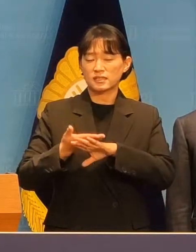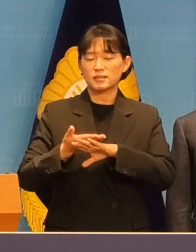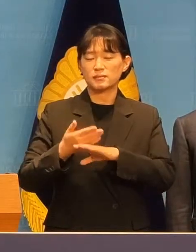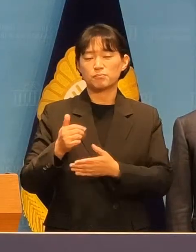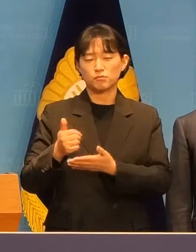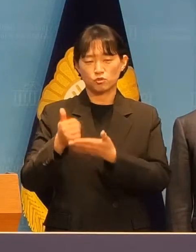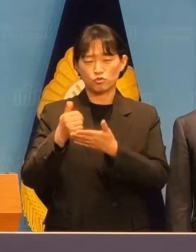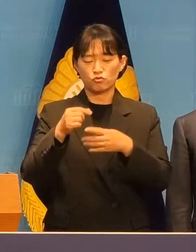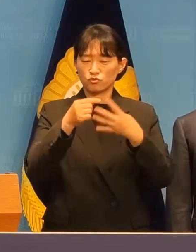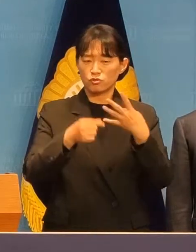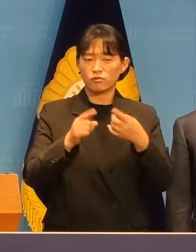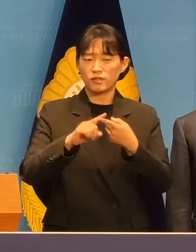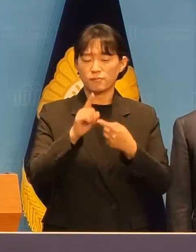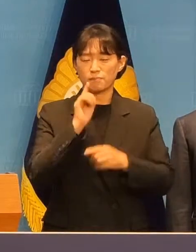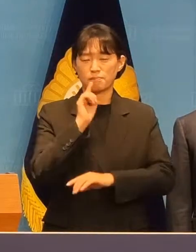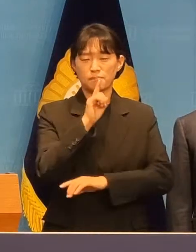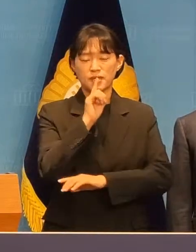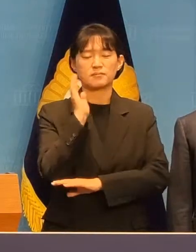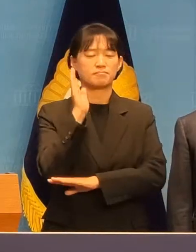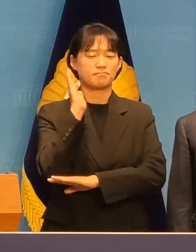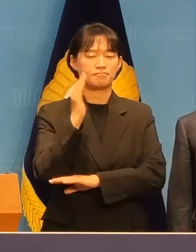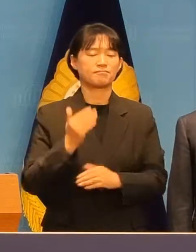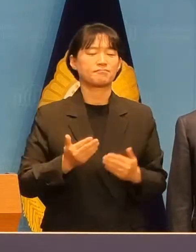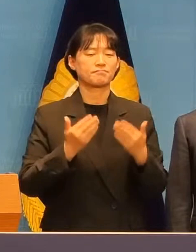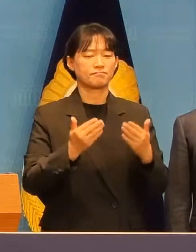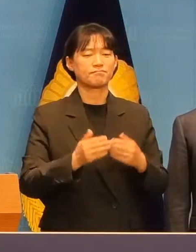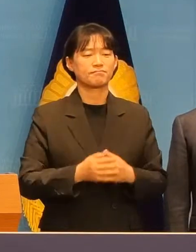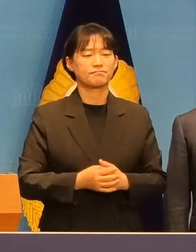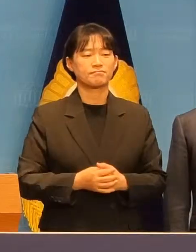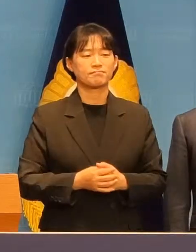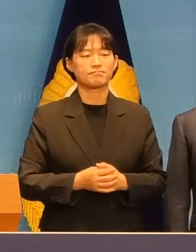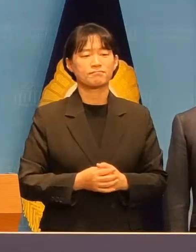유족님들 순서대로 발언해 주시겠습니다.